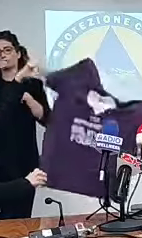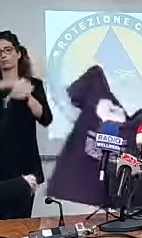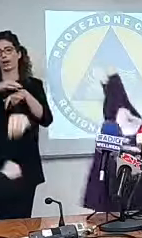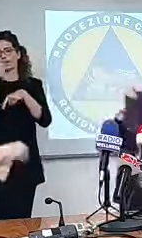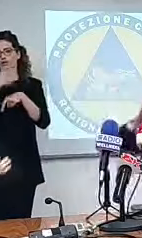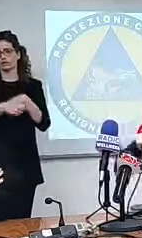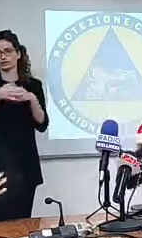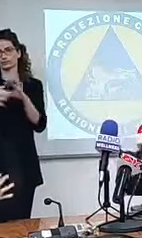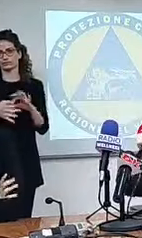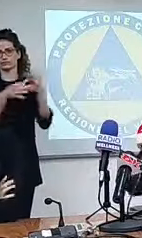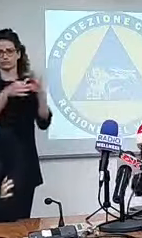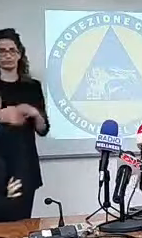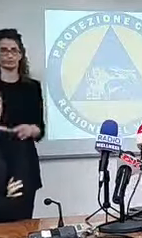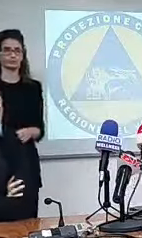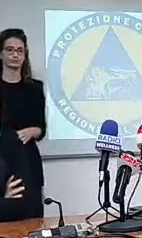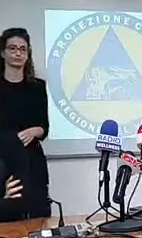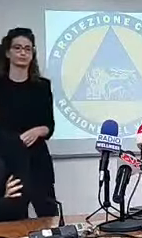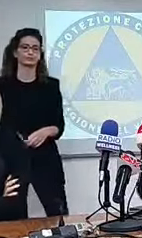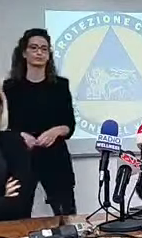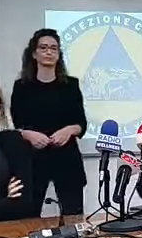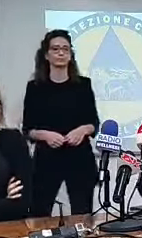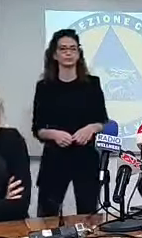patologie.